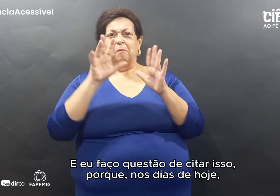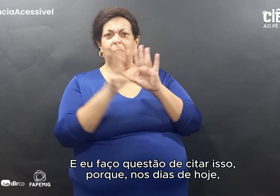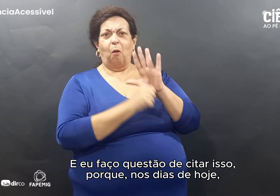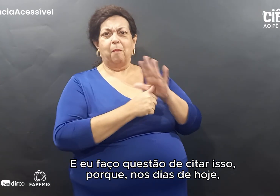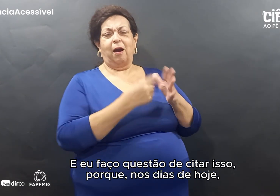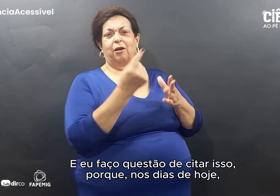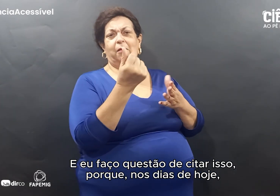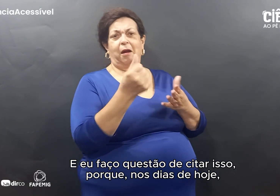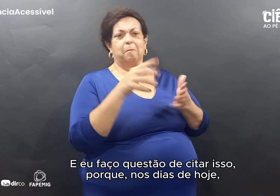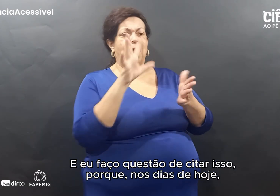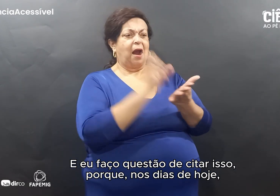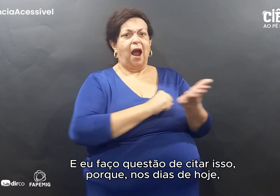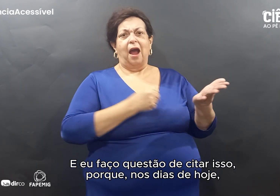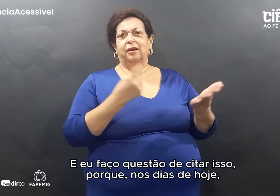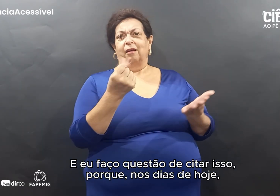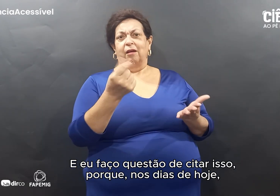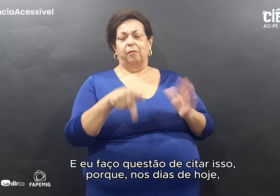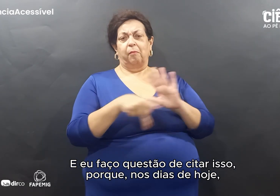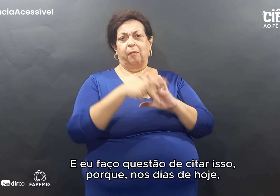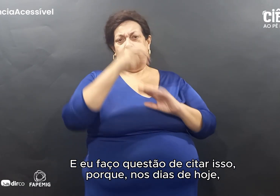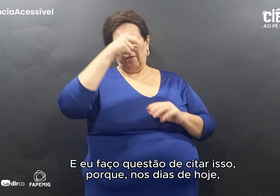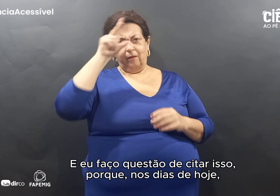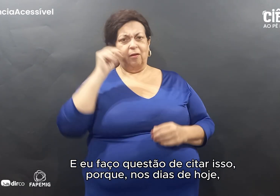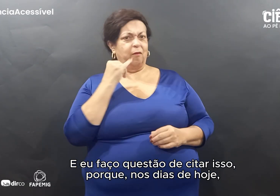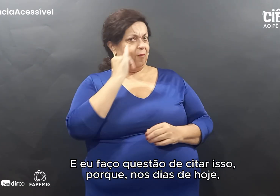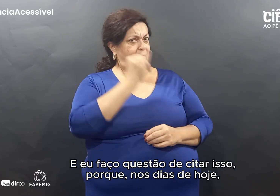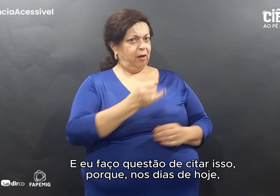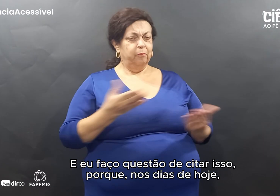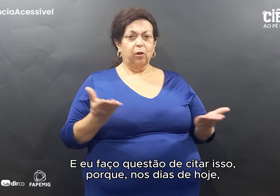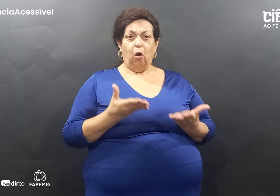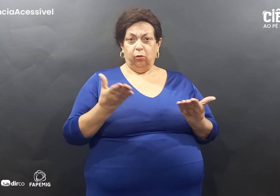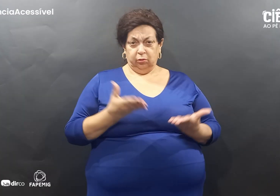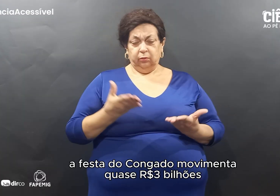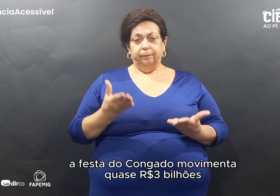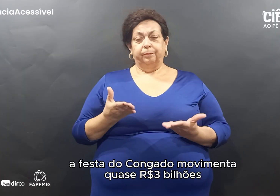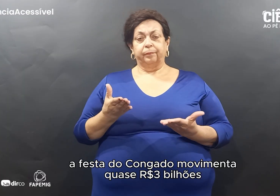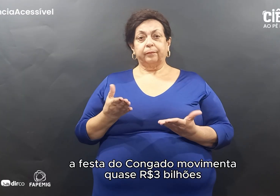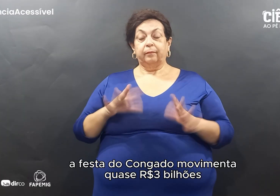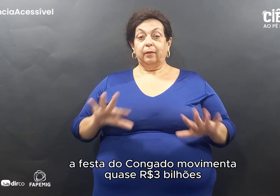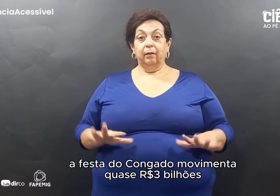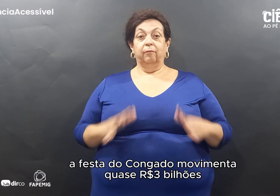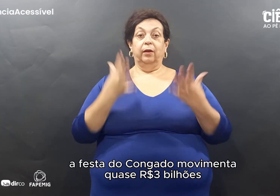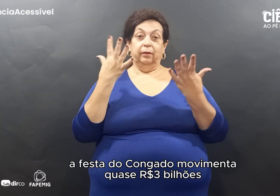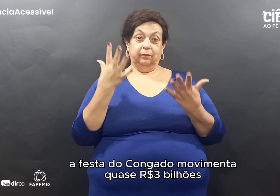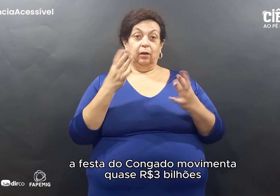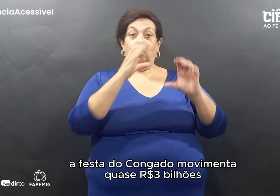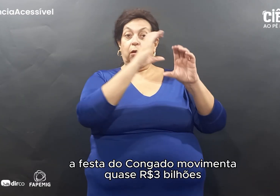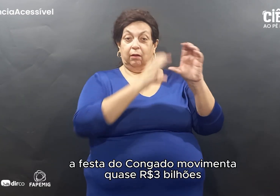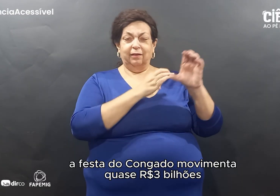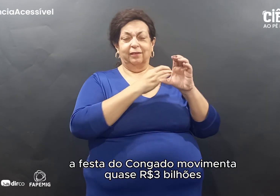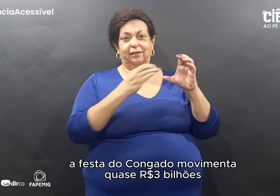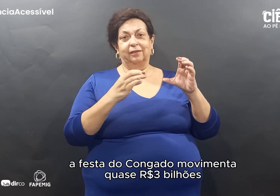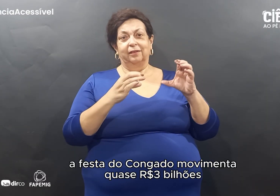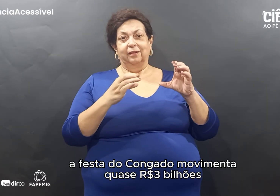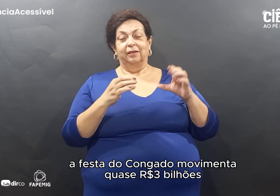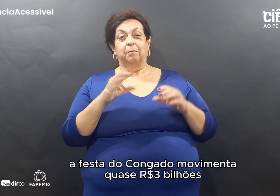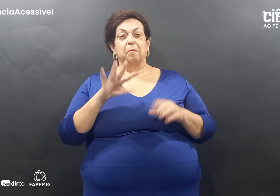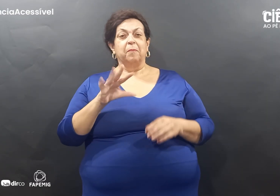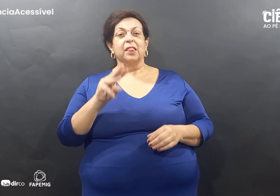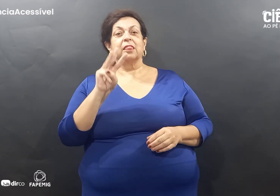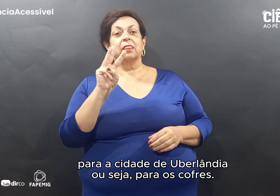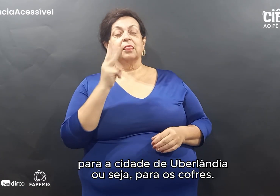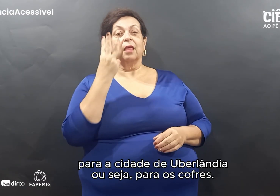E eu faço questão de citar isso porque nos dias de hoje a festa do Congado ela movimenta quase 3 bilhões de